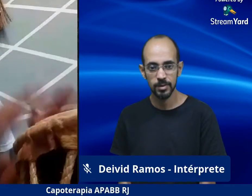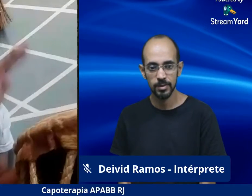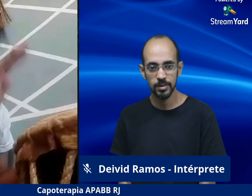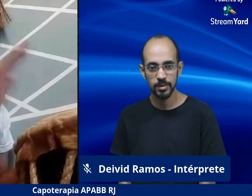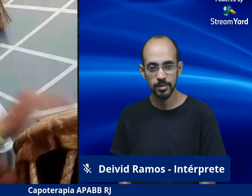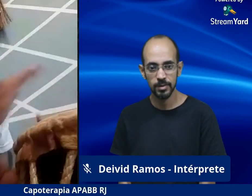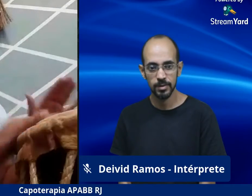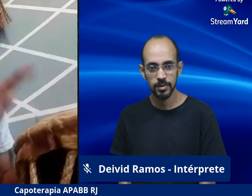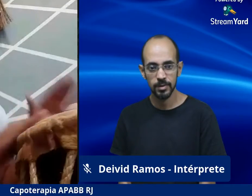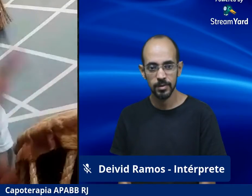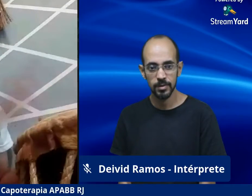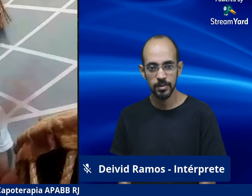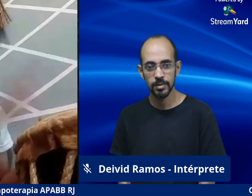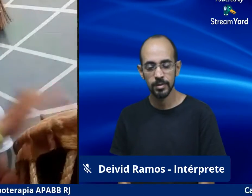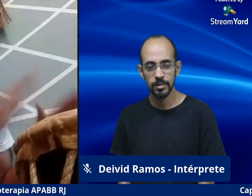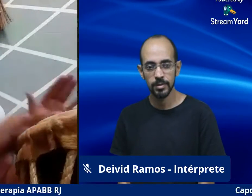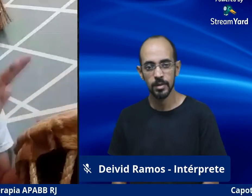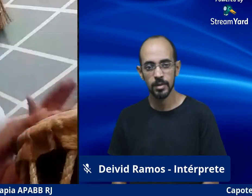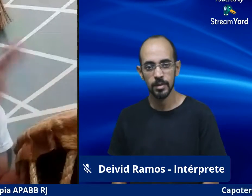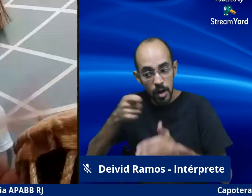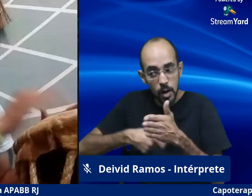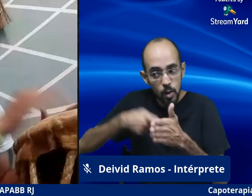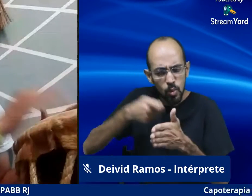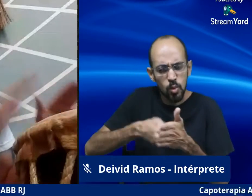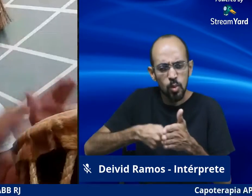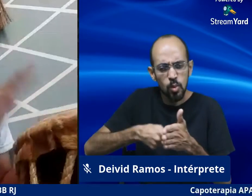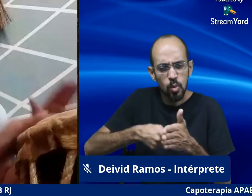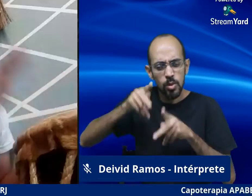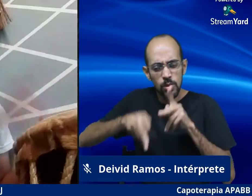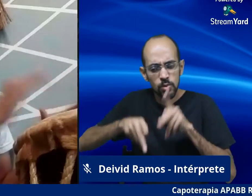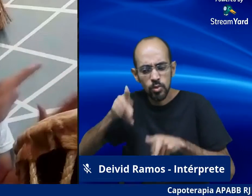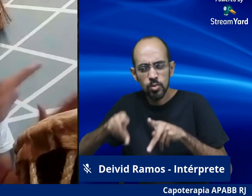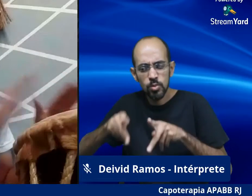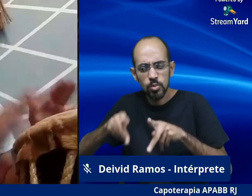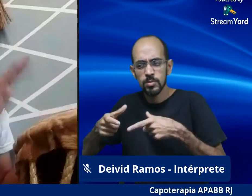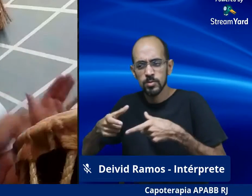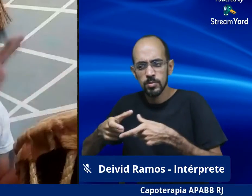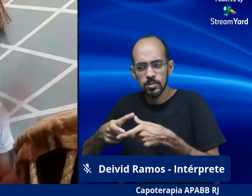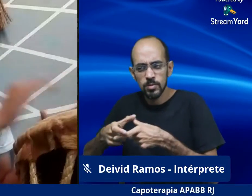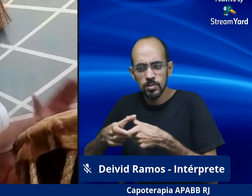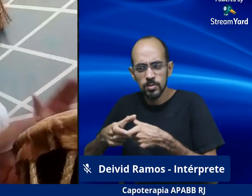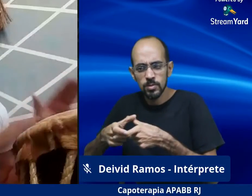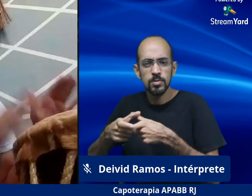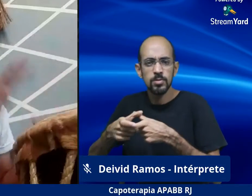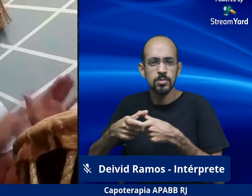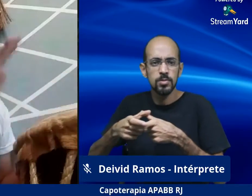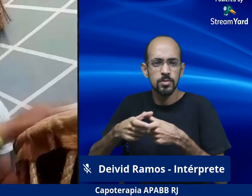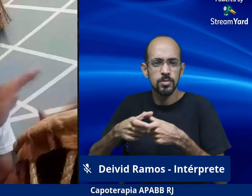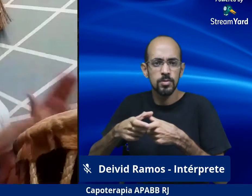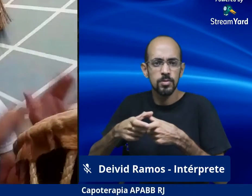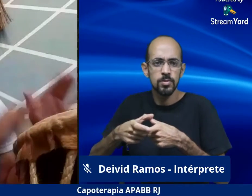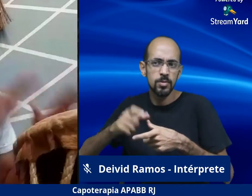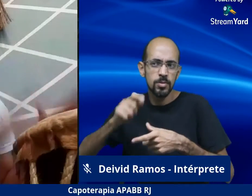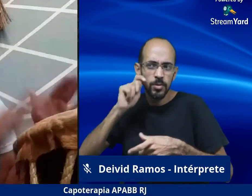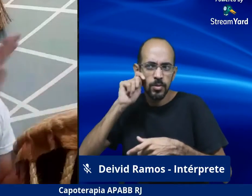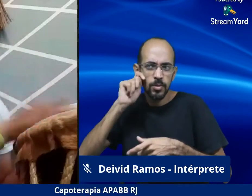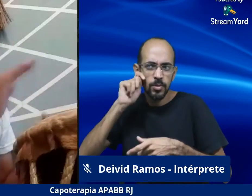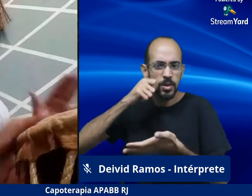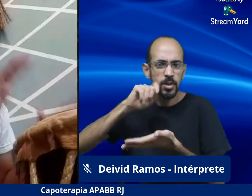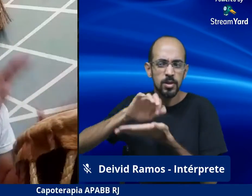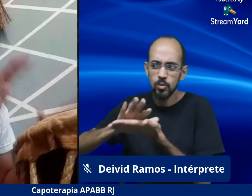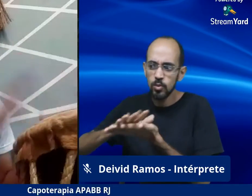É a luta de um povo, uma história de sangue, um grito que ecoa em todo lugar. Celeiro de bamba, é mata rasteira, é